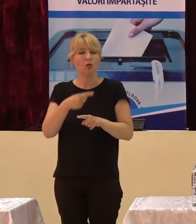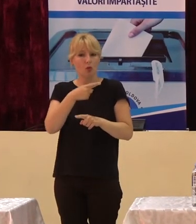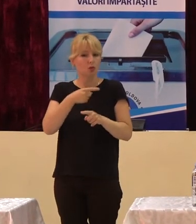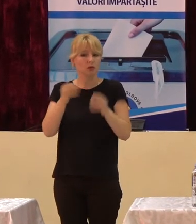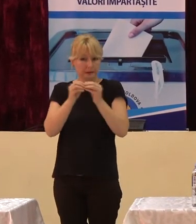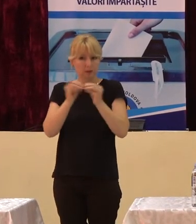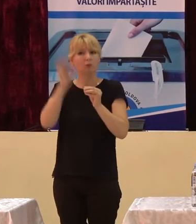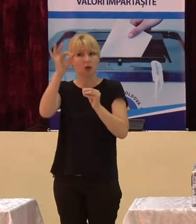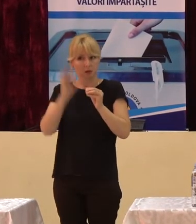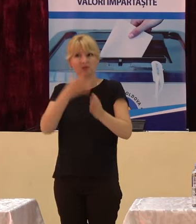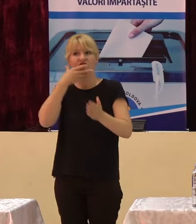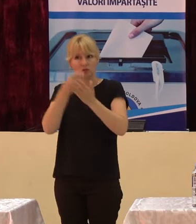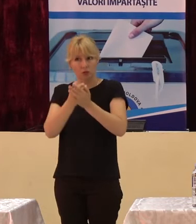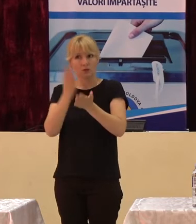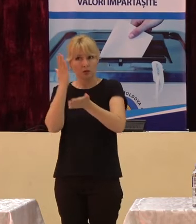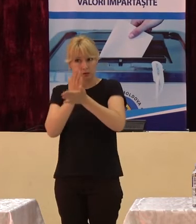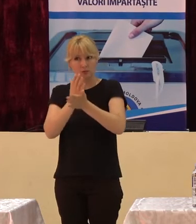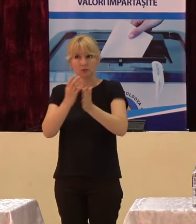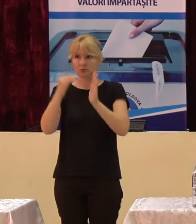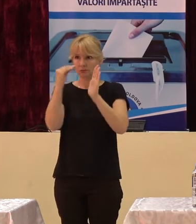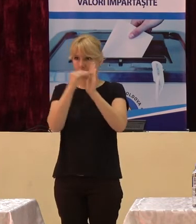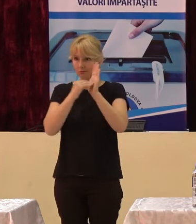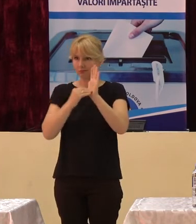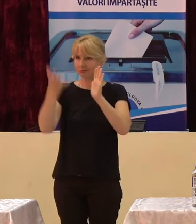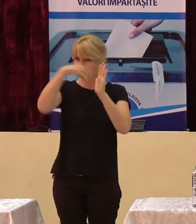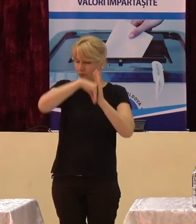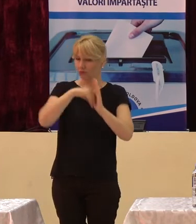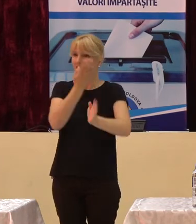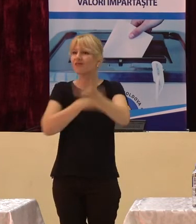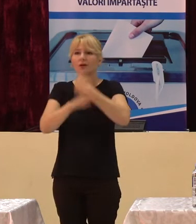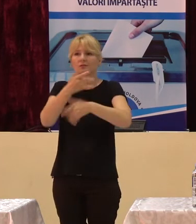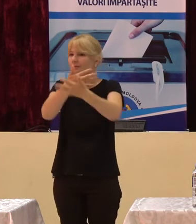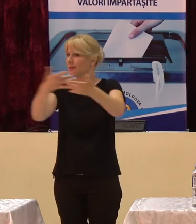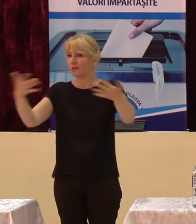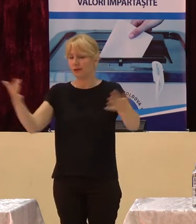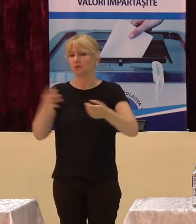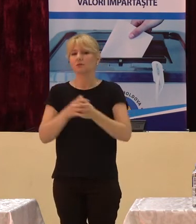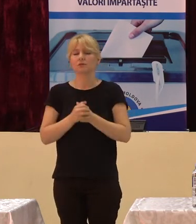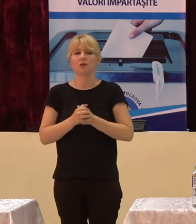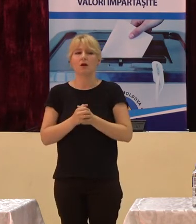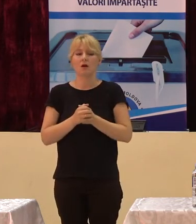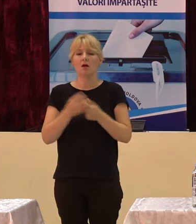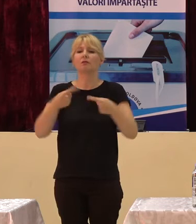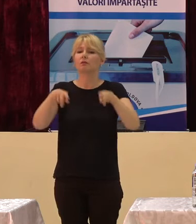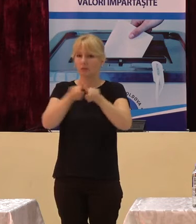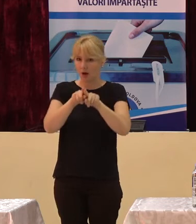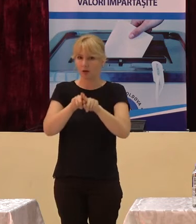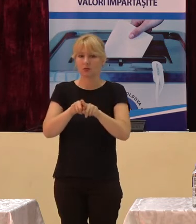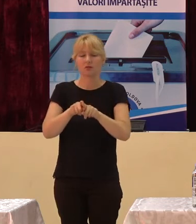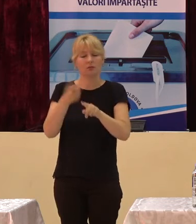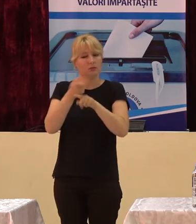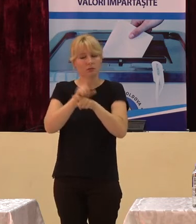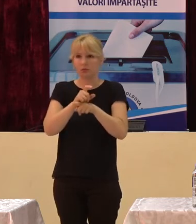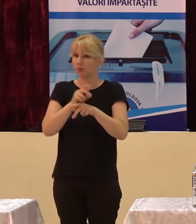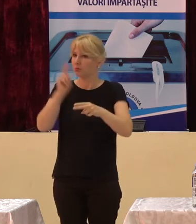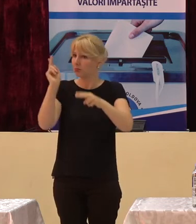10% din candidații noștri suntem cu diverse tipuri de dizabilități și acest lucru este